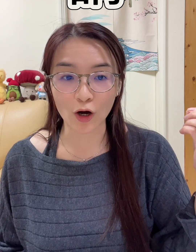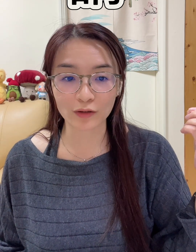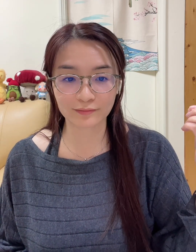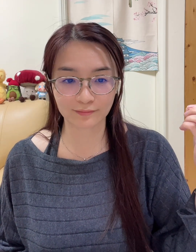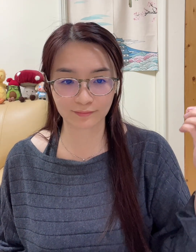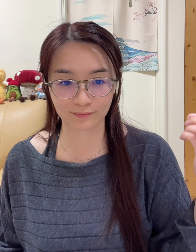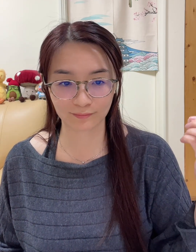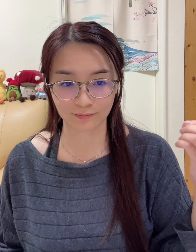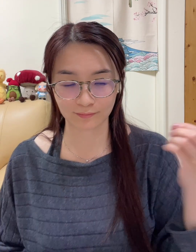講、